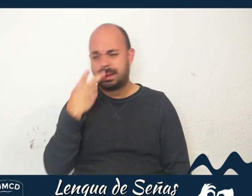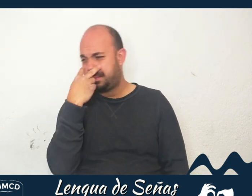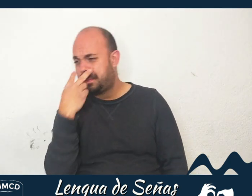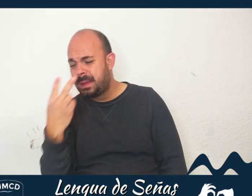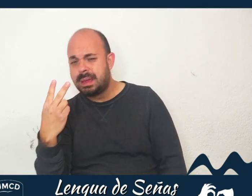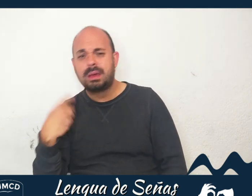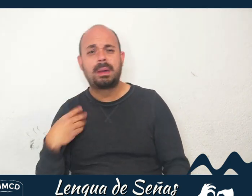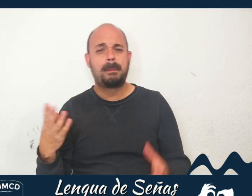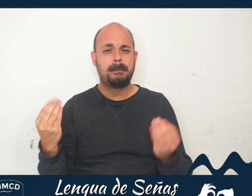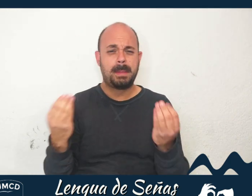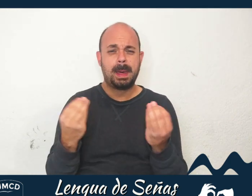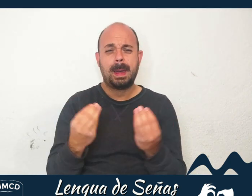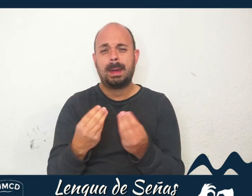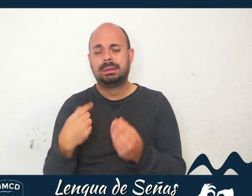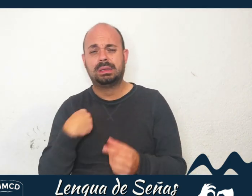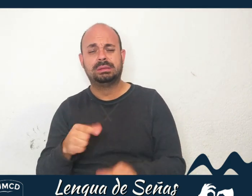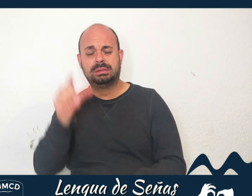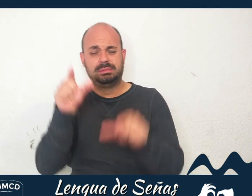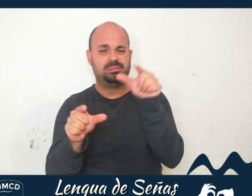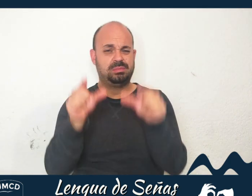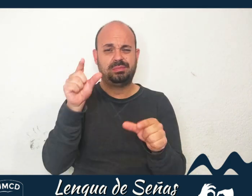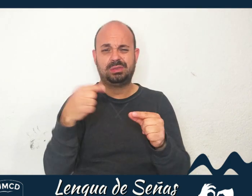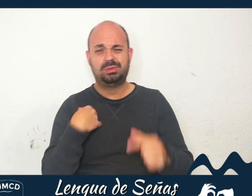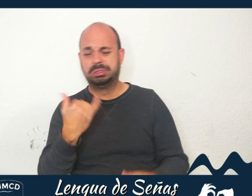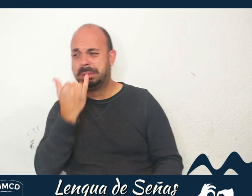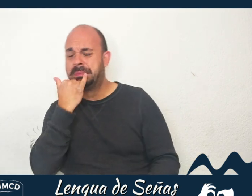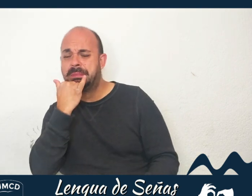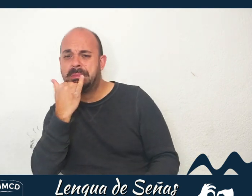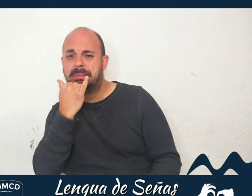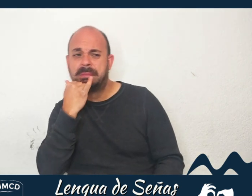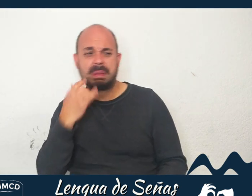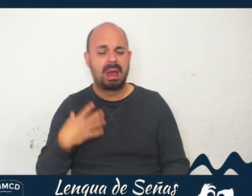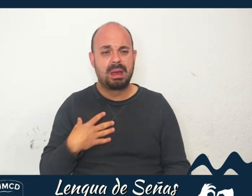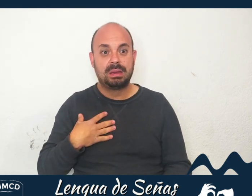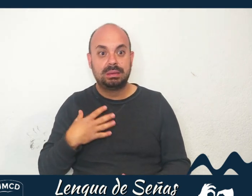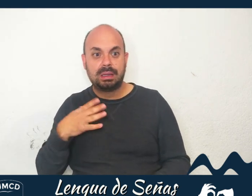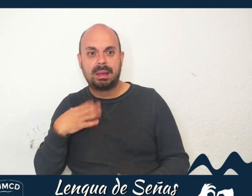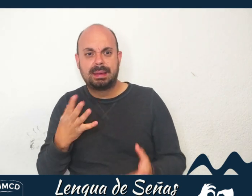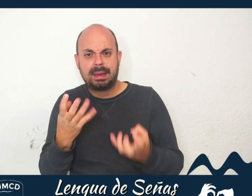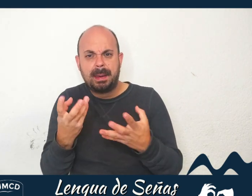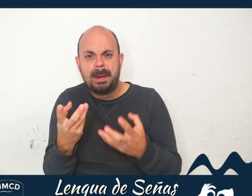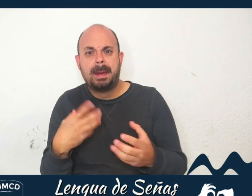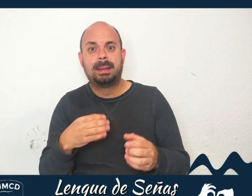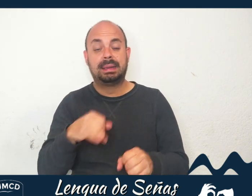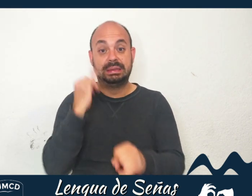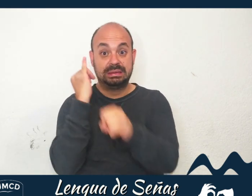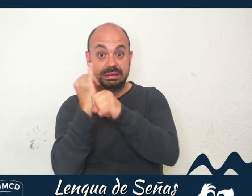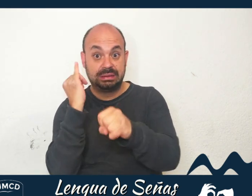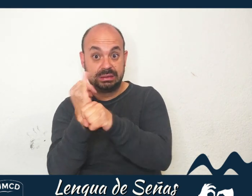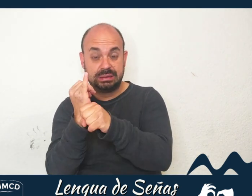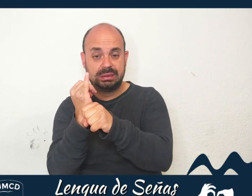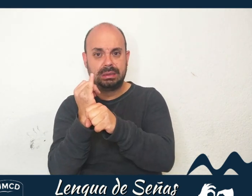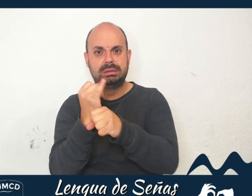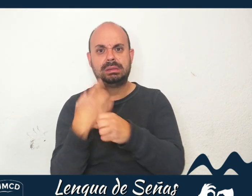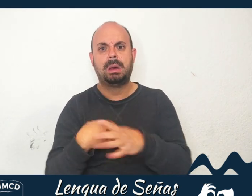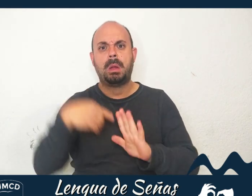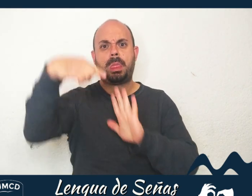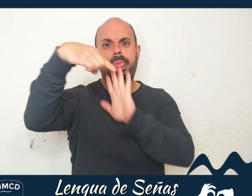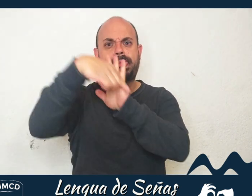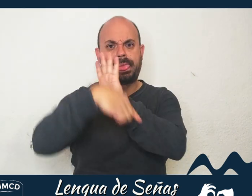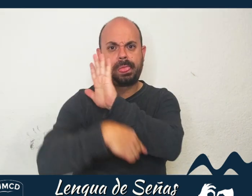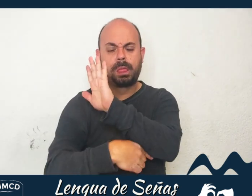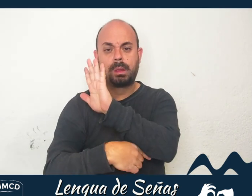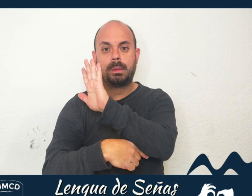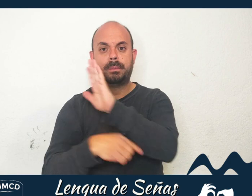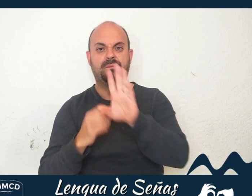con gran poder, y los enemigos de la iglesia, lamentablemente, actuaron en contra de los creyentes y pidieron a Pablo que